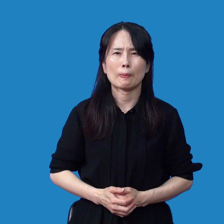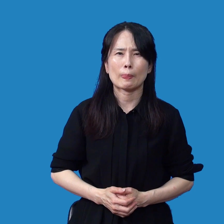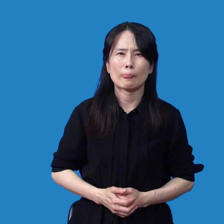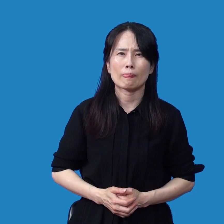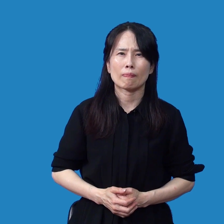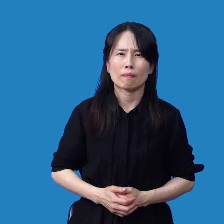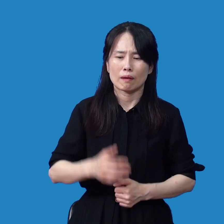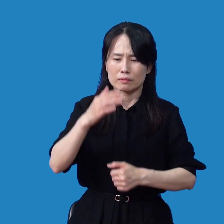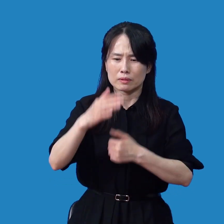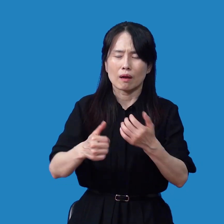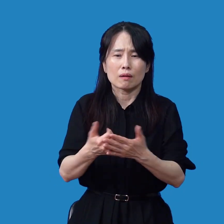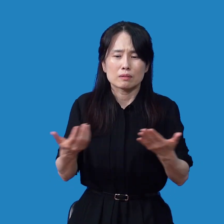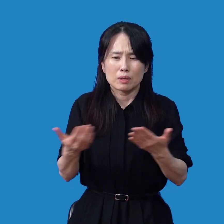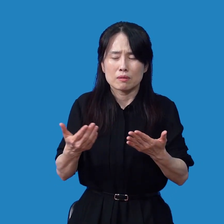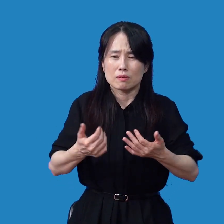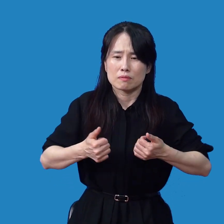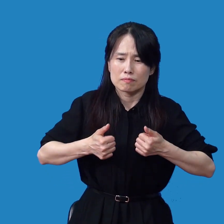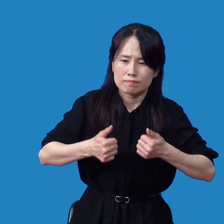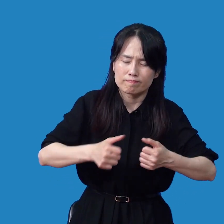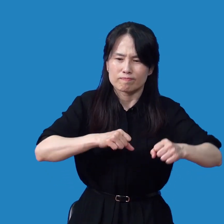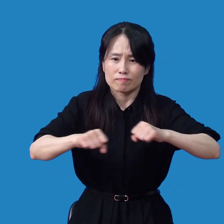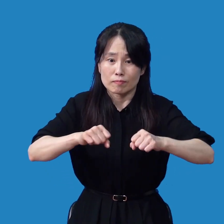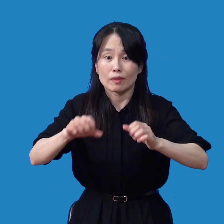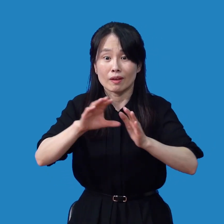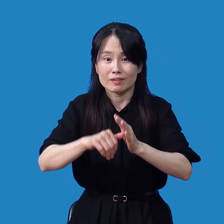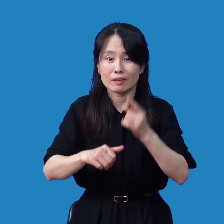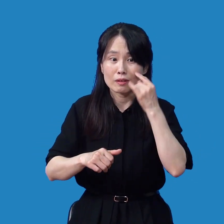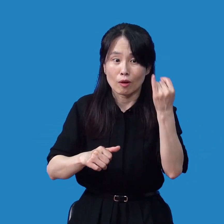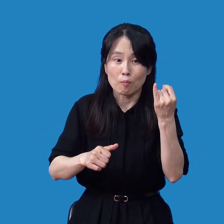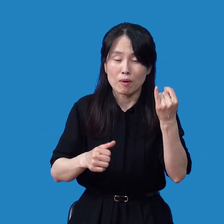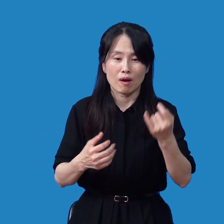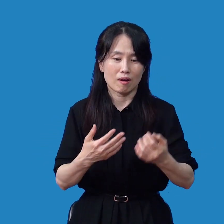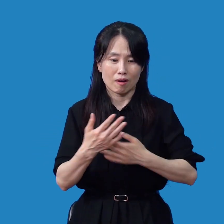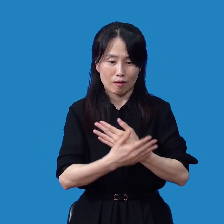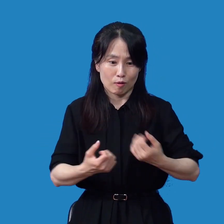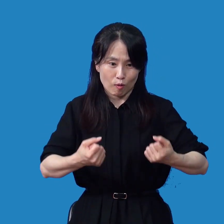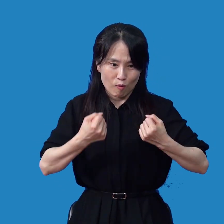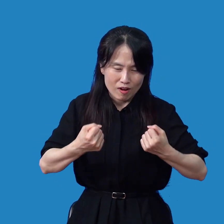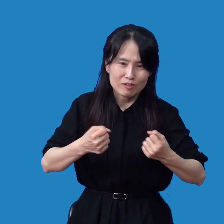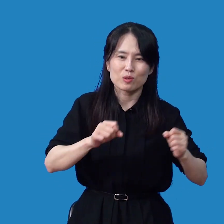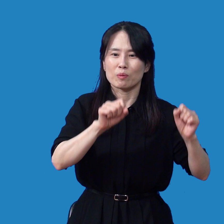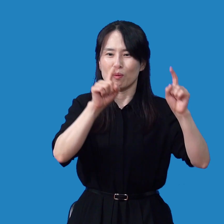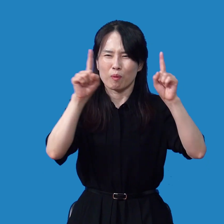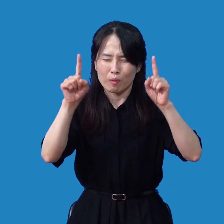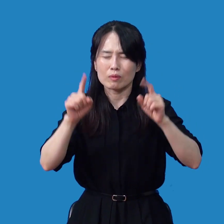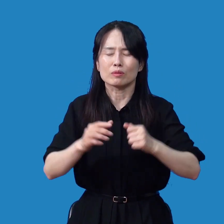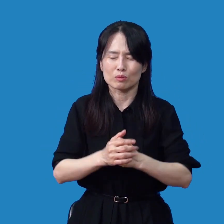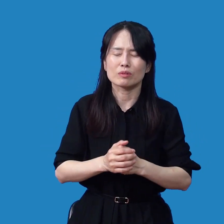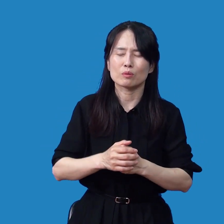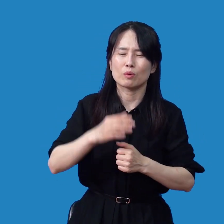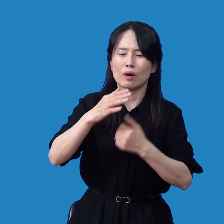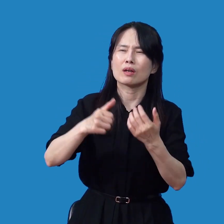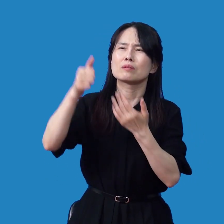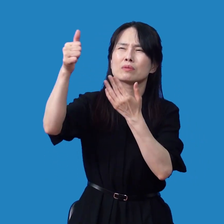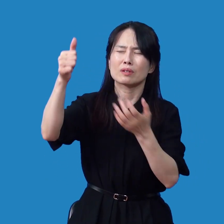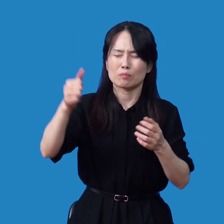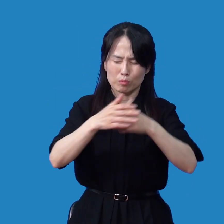그렇게 하나님의 일을 하니까 건강도 생명도 하나님 손에 다 맡겨버릴 수 있지